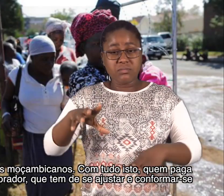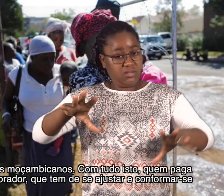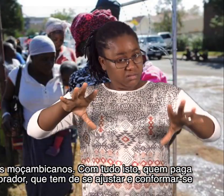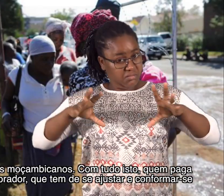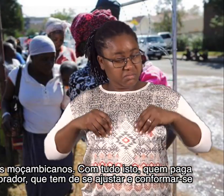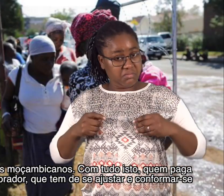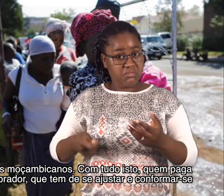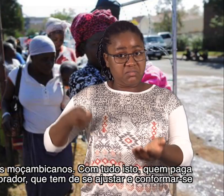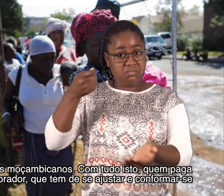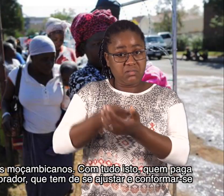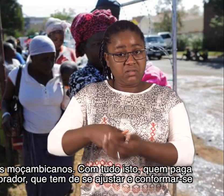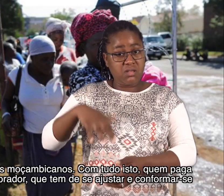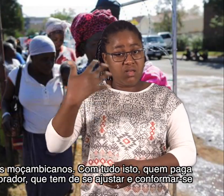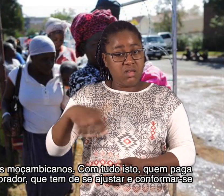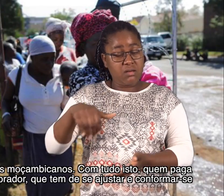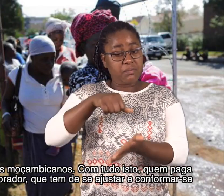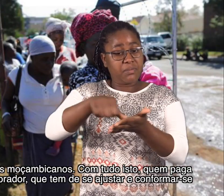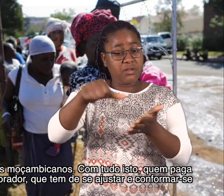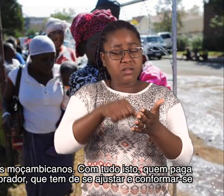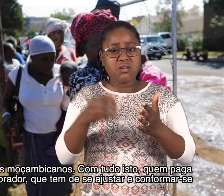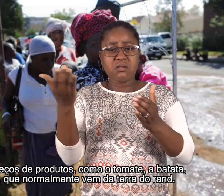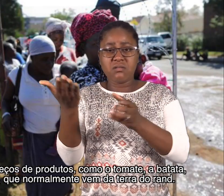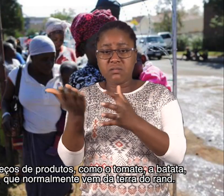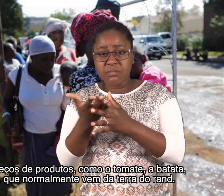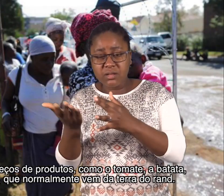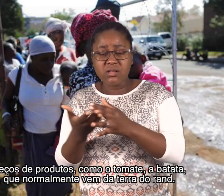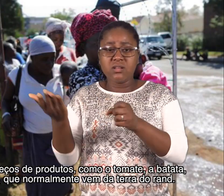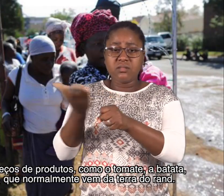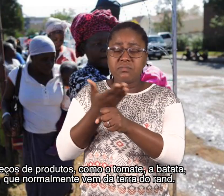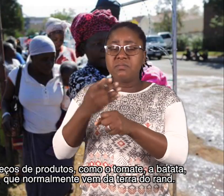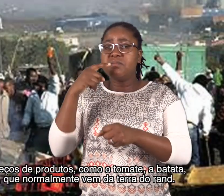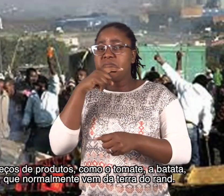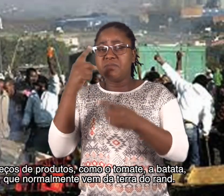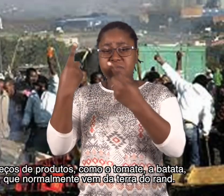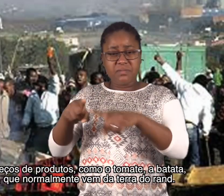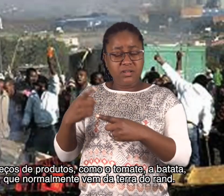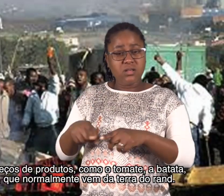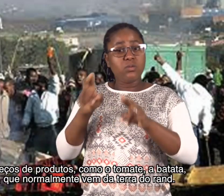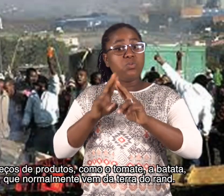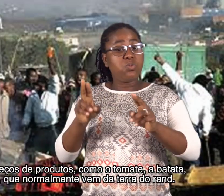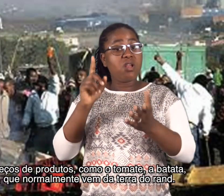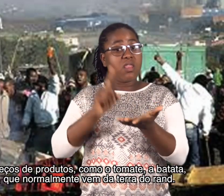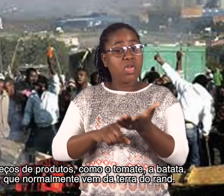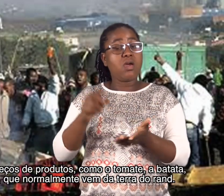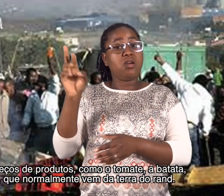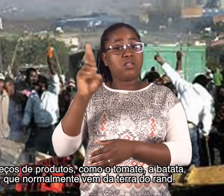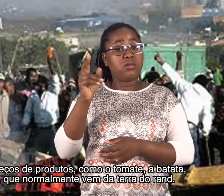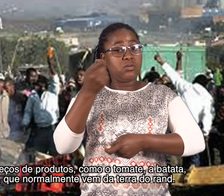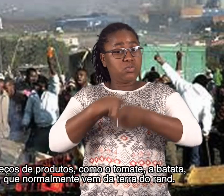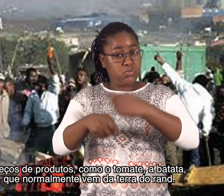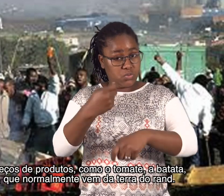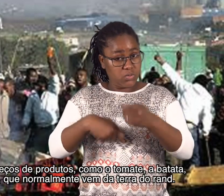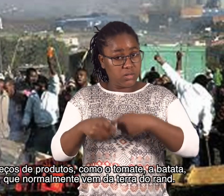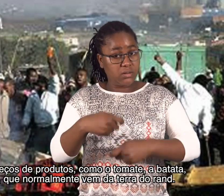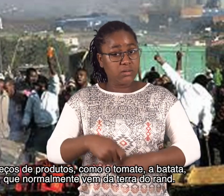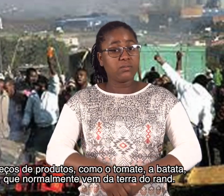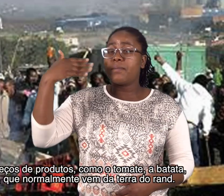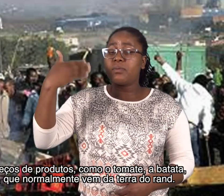que tem de se ajustar e conformar-se com a subida de preços de produtos, como o tomate, a batata, a cebola